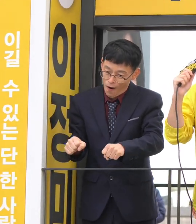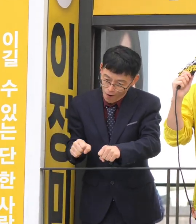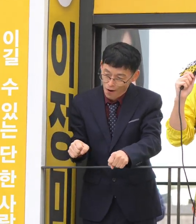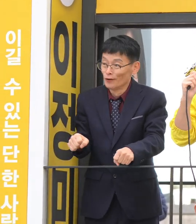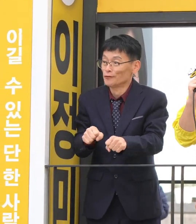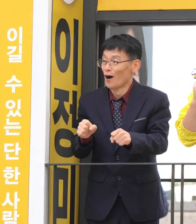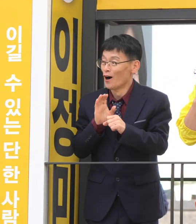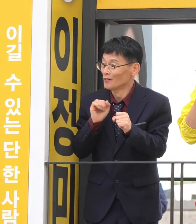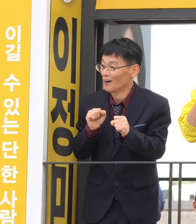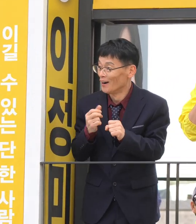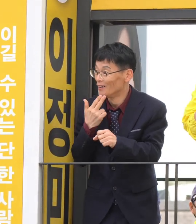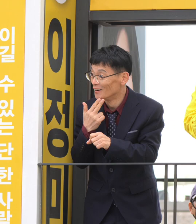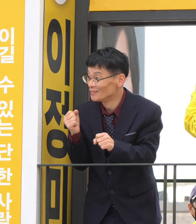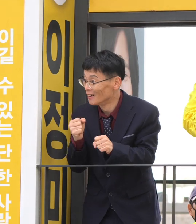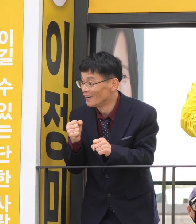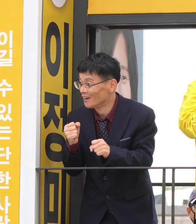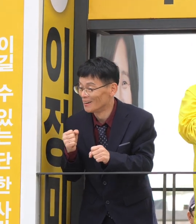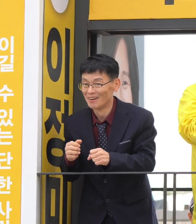떨리네요. 춥죠?